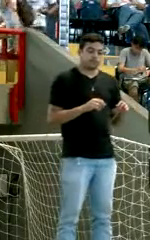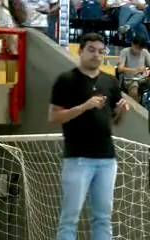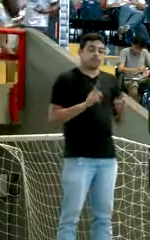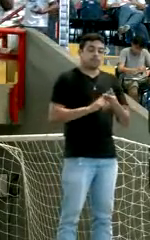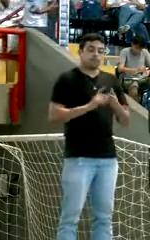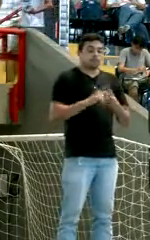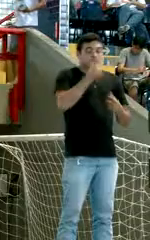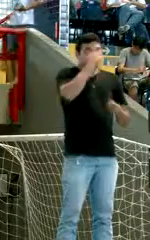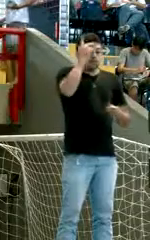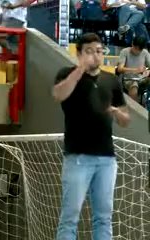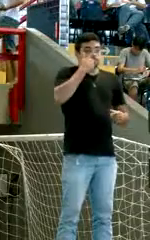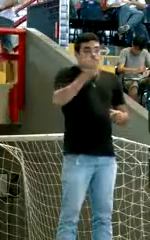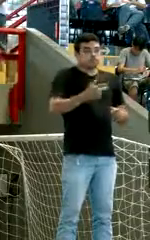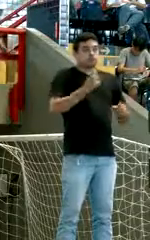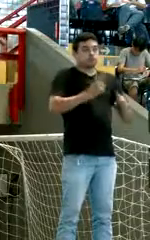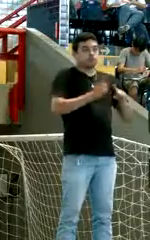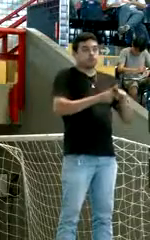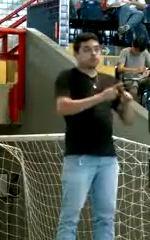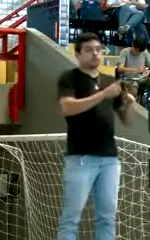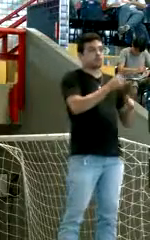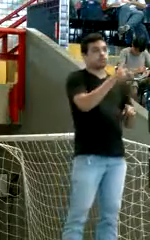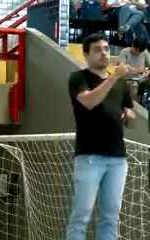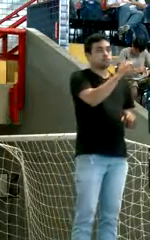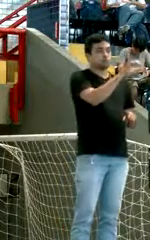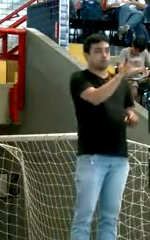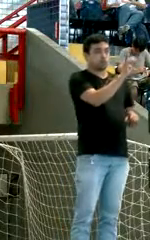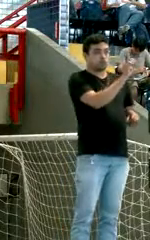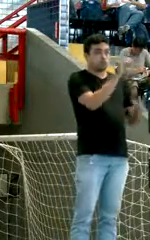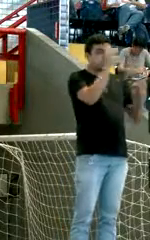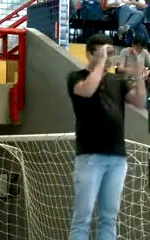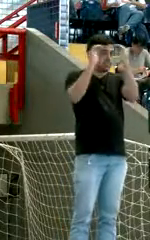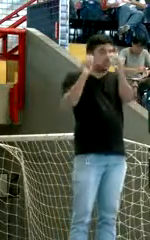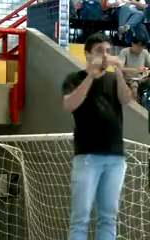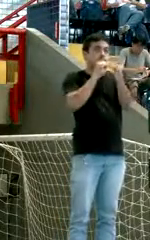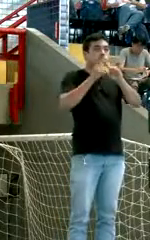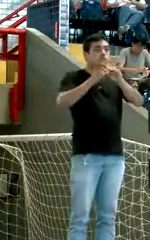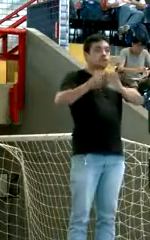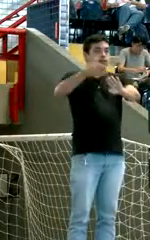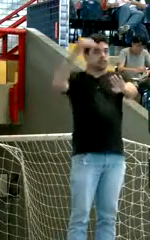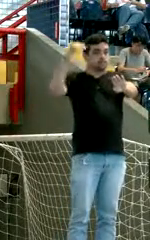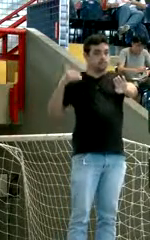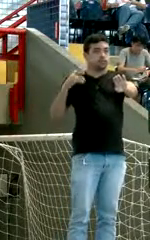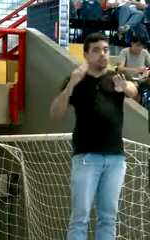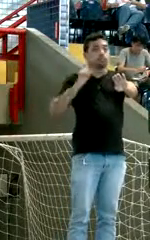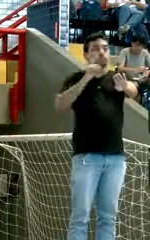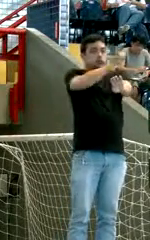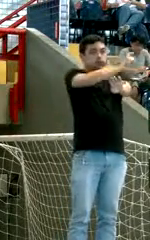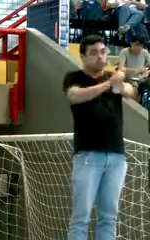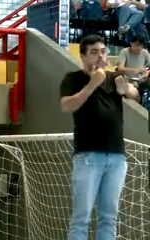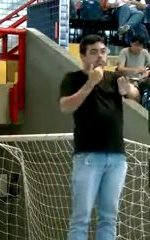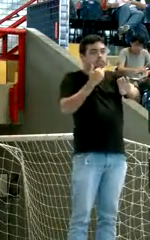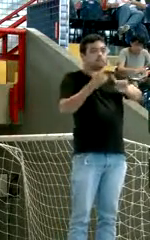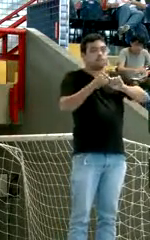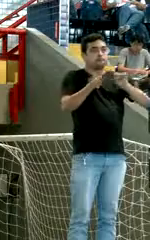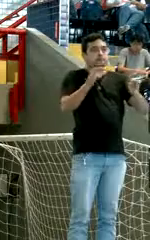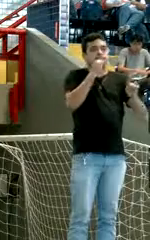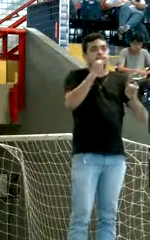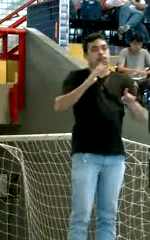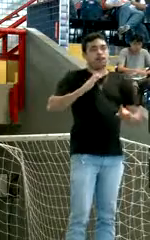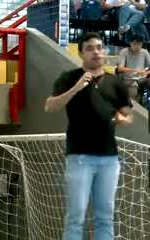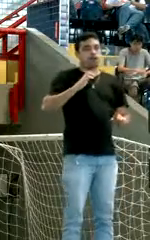Dizem os grafiteiros que os pichadores os respeitam, porque o grafiteiro um dia foi pichador. Mas parece que esse código de